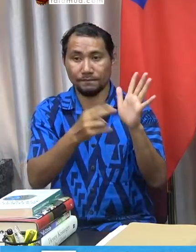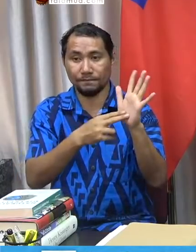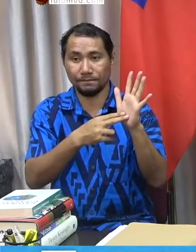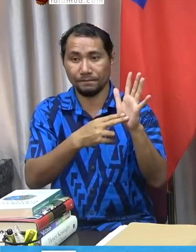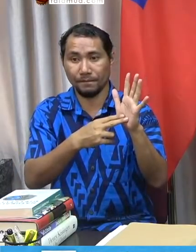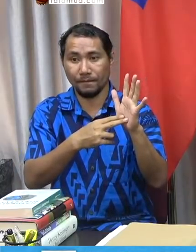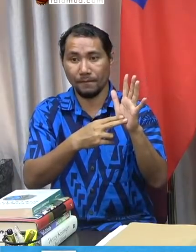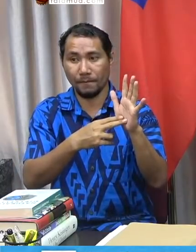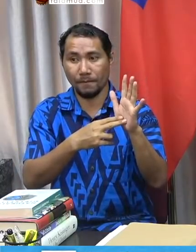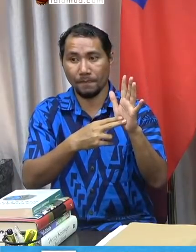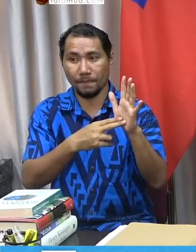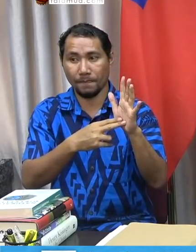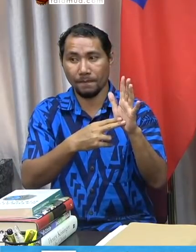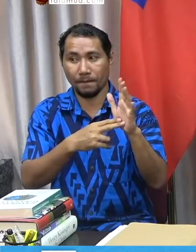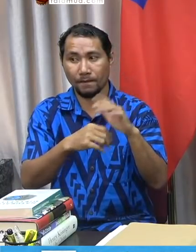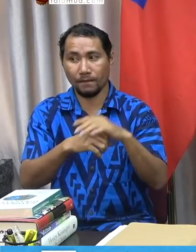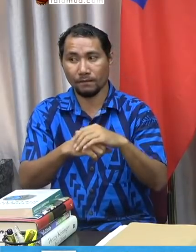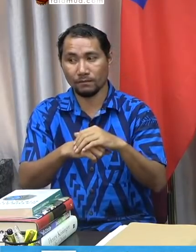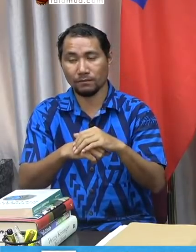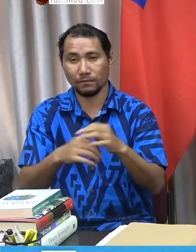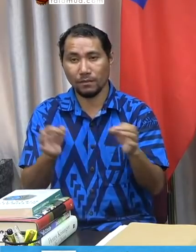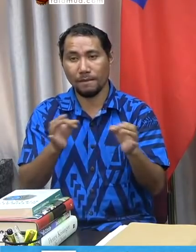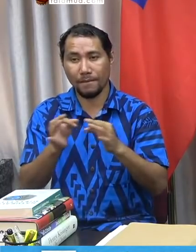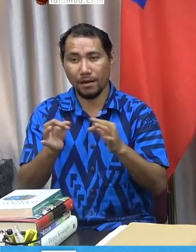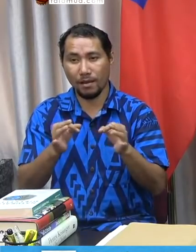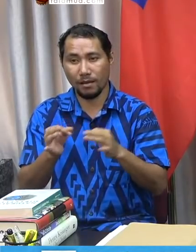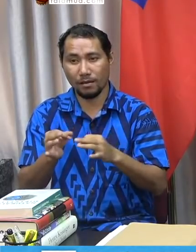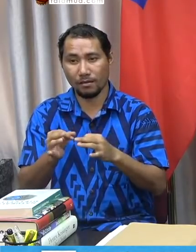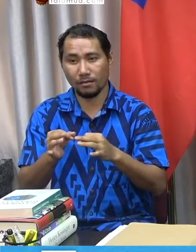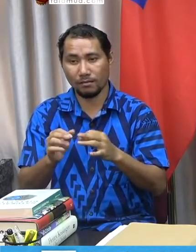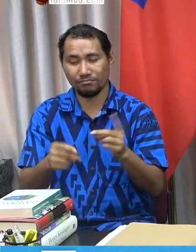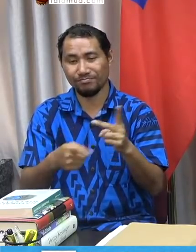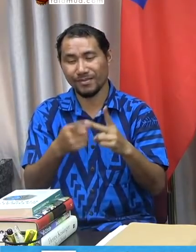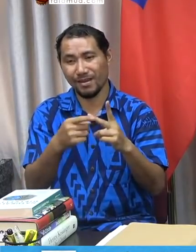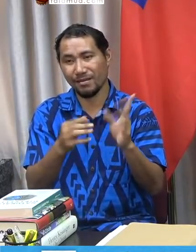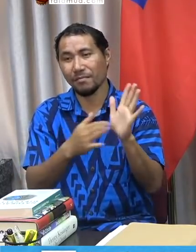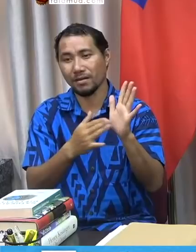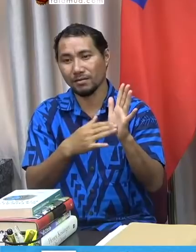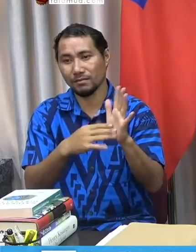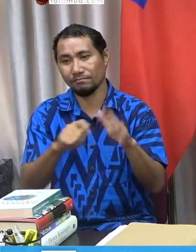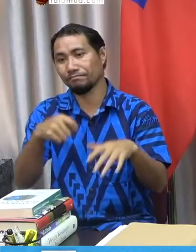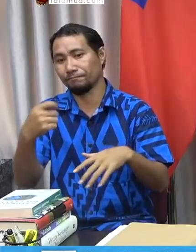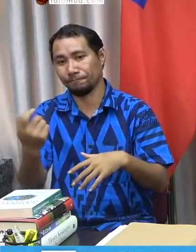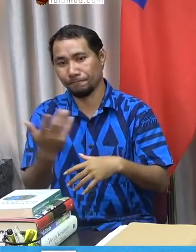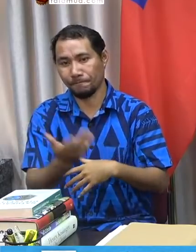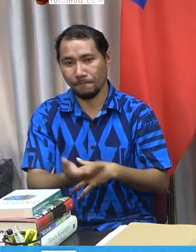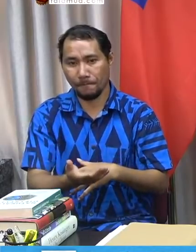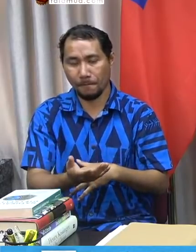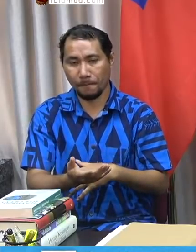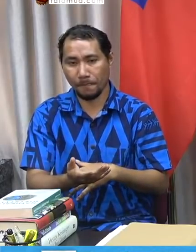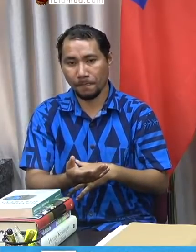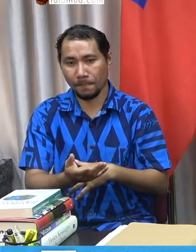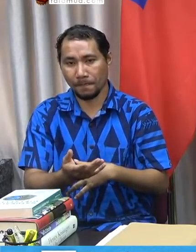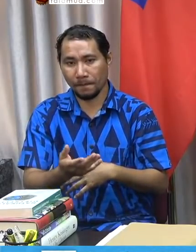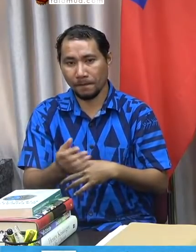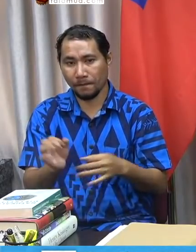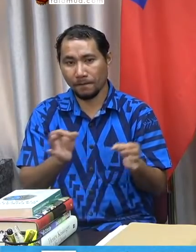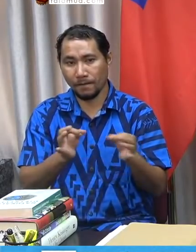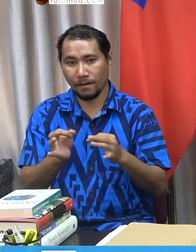Ia au lo fuafua mai fo'i i isi masina o lo muli ani i le fuafua lea o